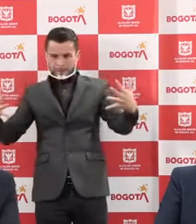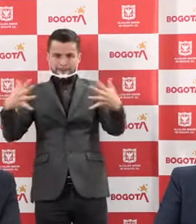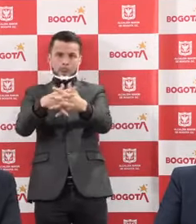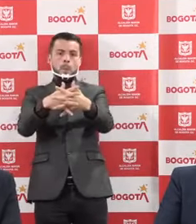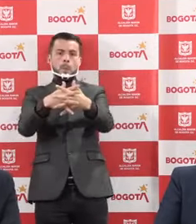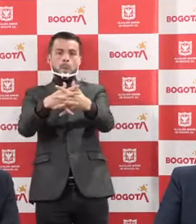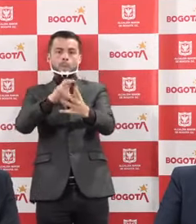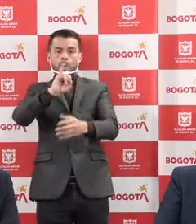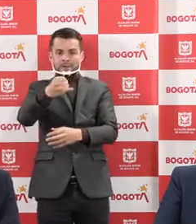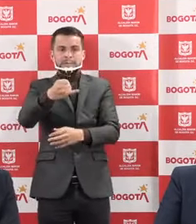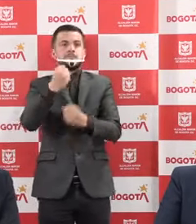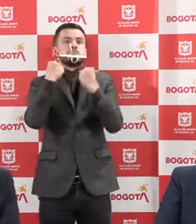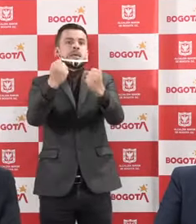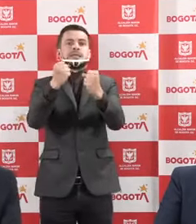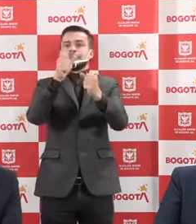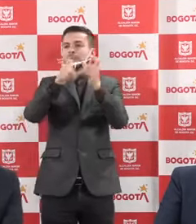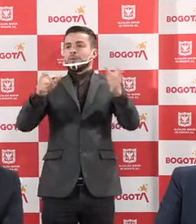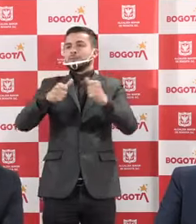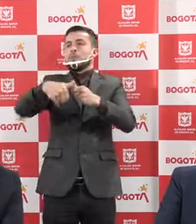decreto